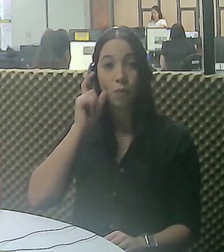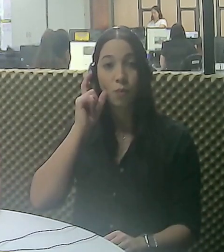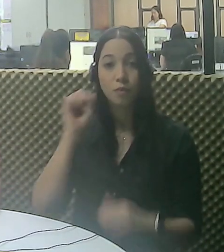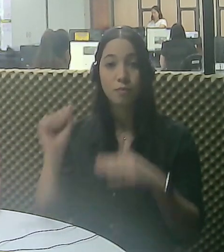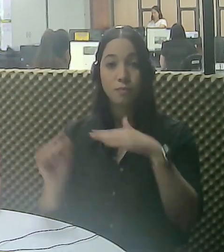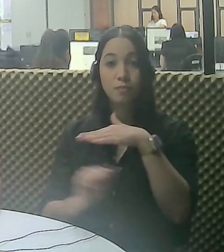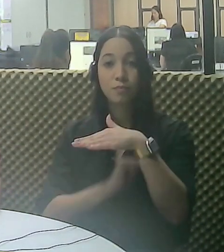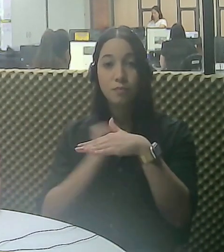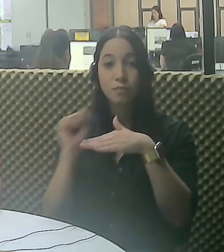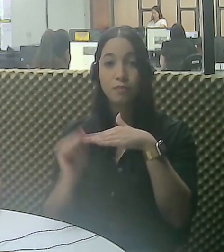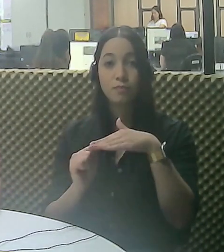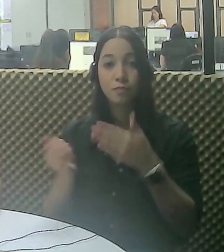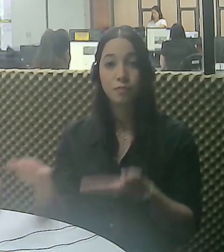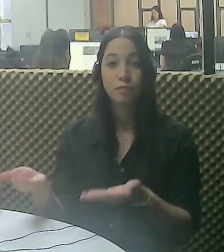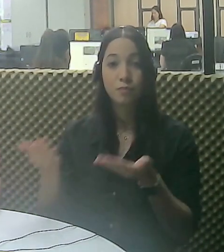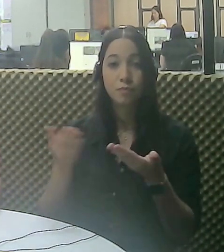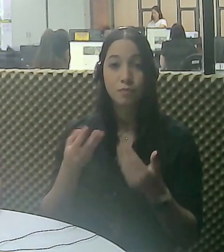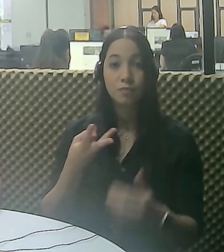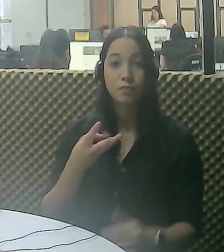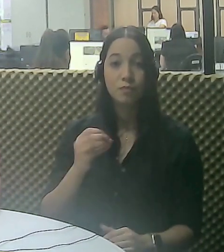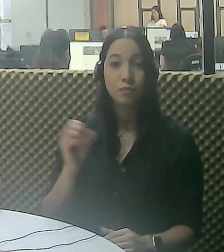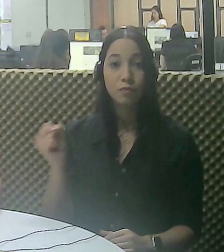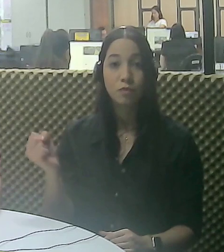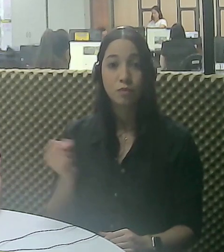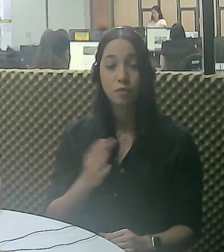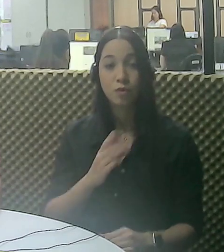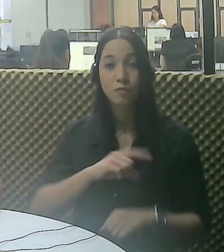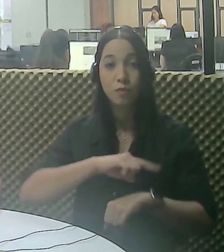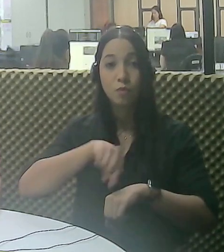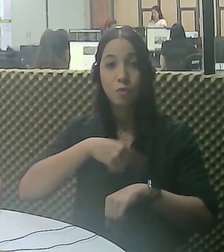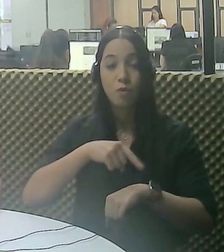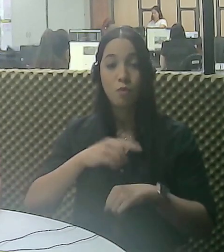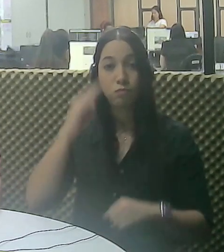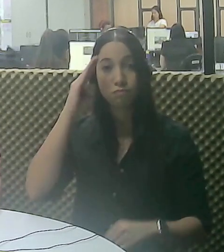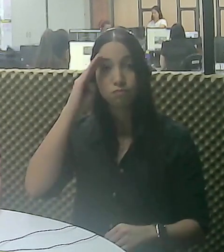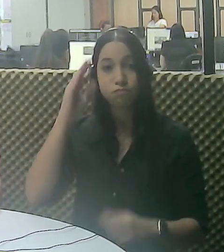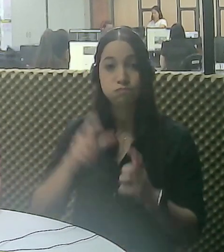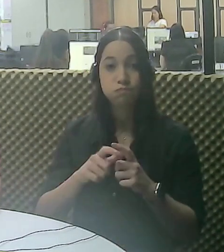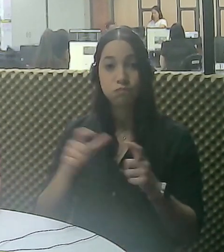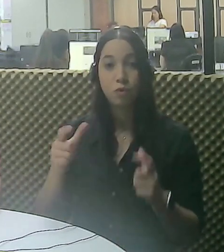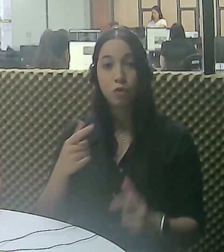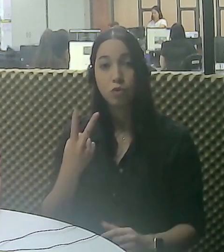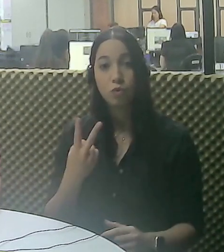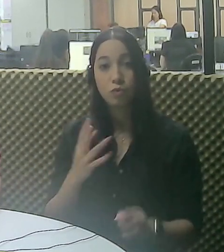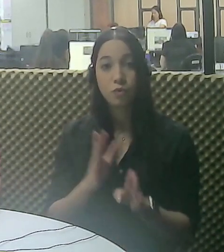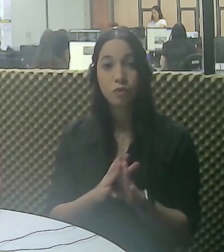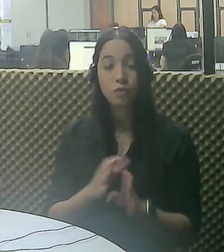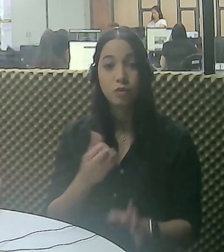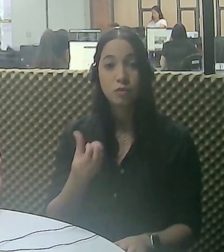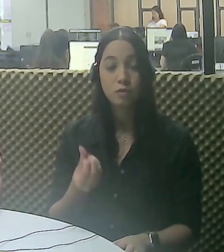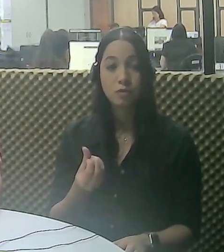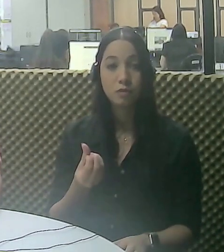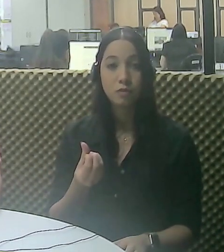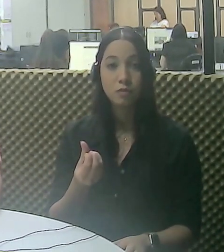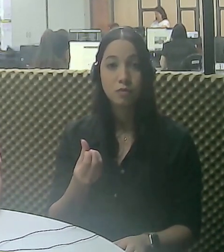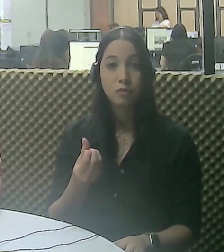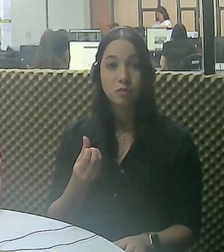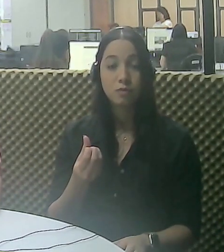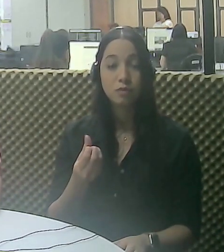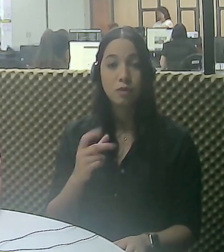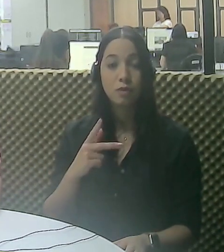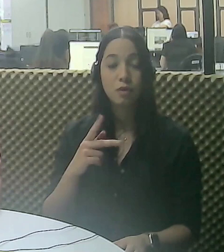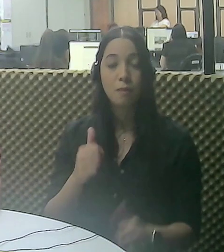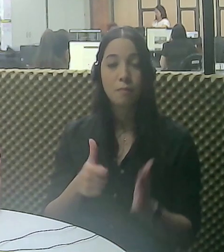autarquia recebeu 30 novos macromedidores com diâmetros entre 2 e 6